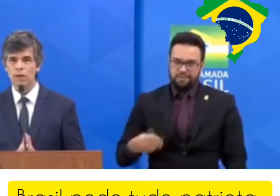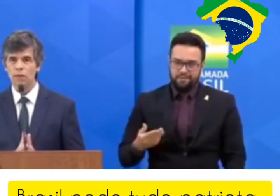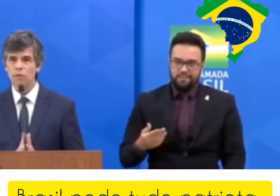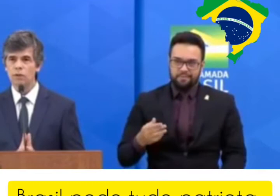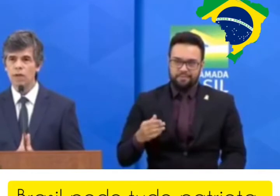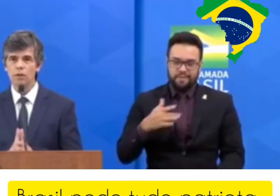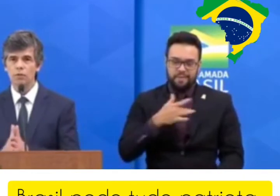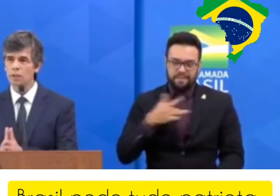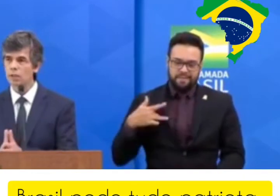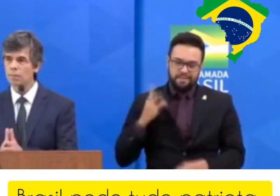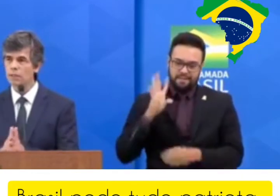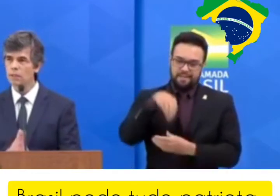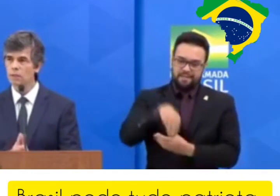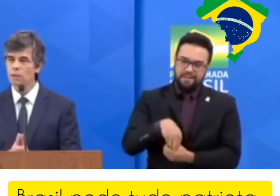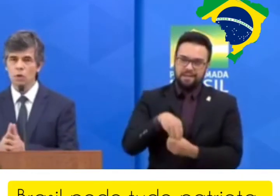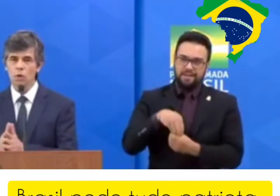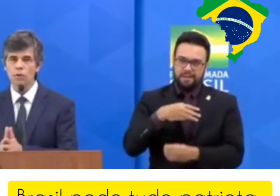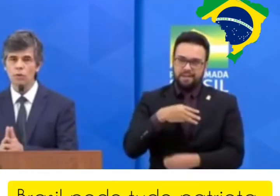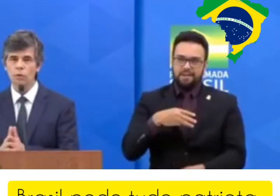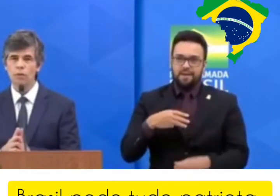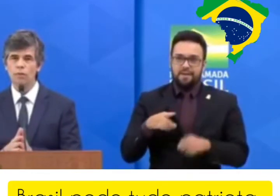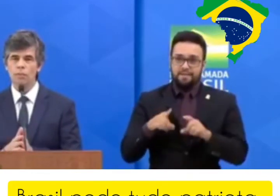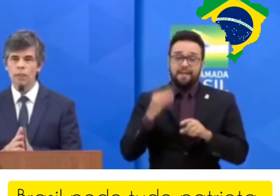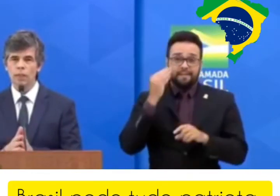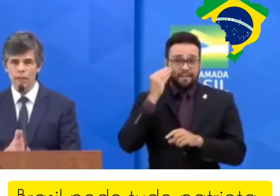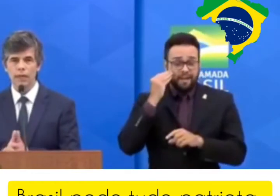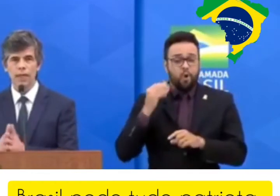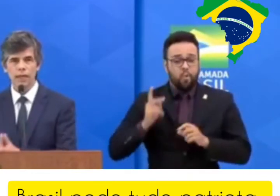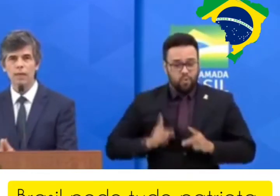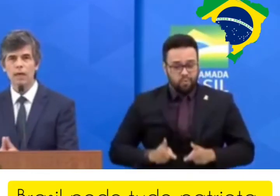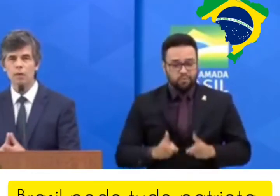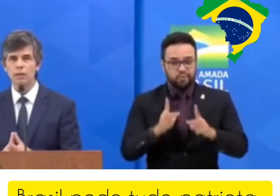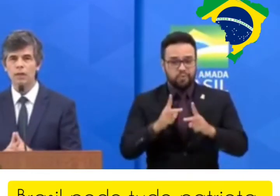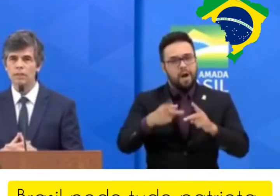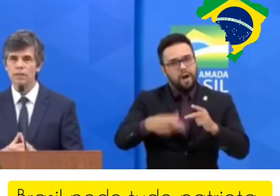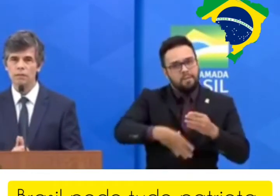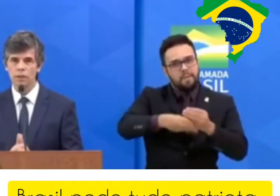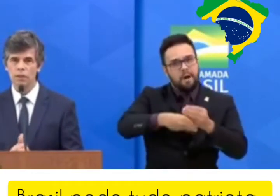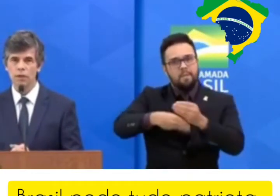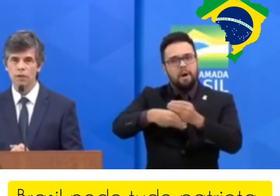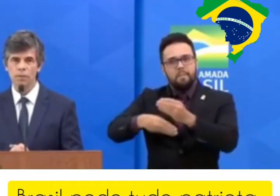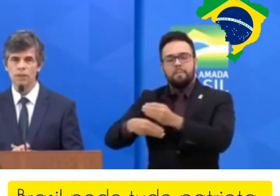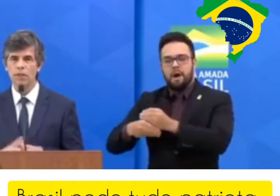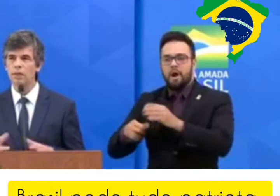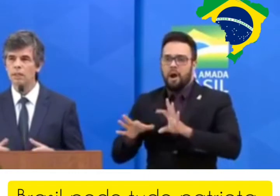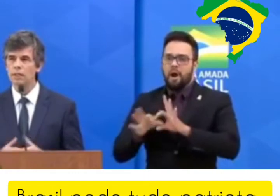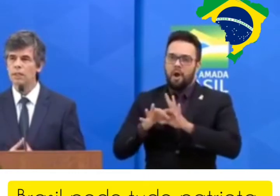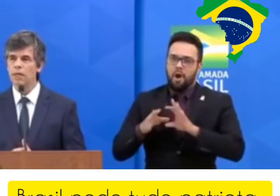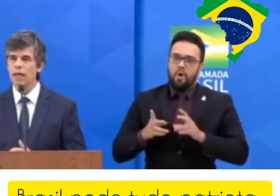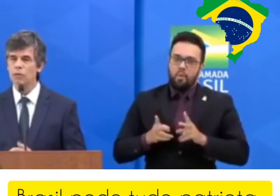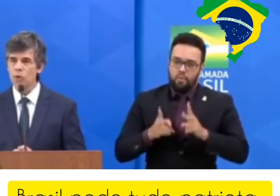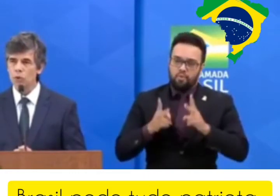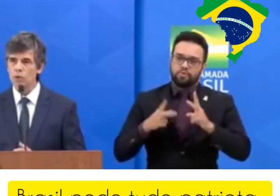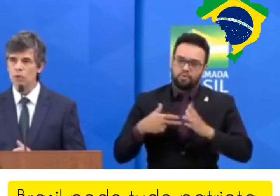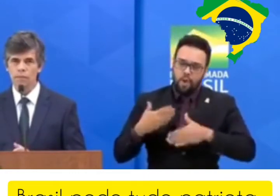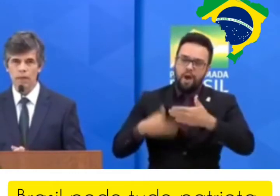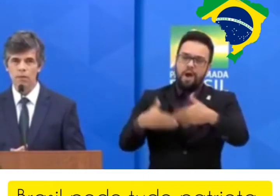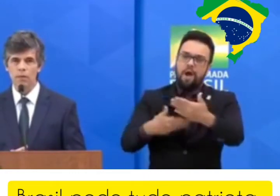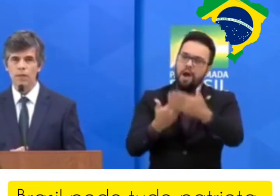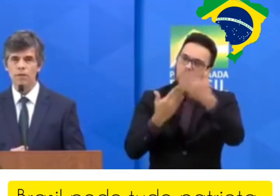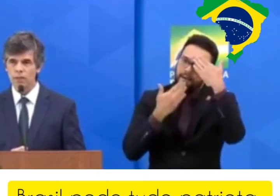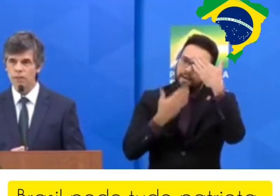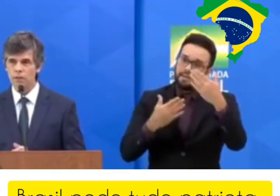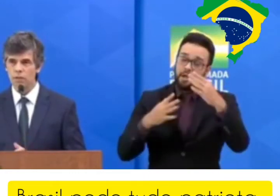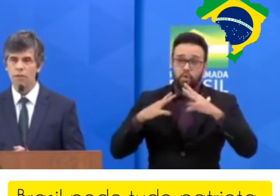e a gente vai buscar isso aqui para que a gente continue e agregue ao que já vem sendo feito. Mas a gente agradece a todo o